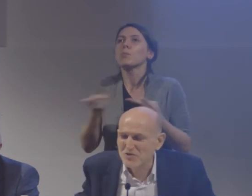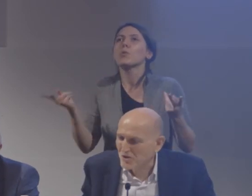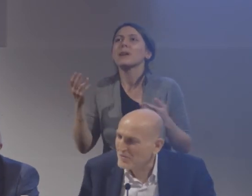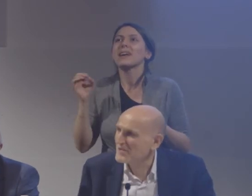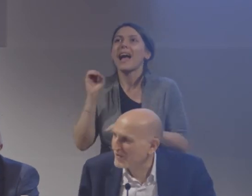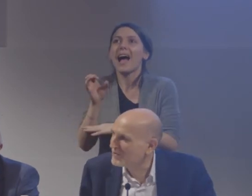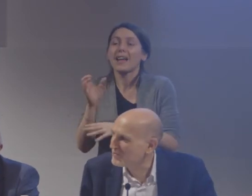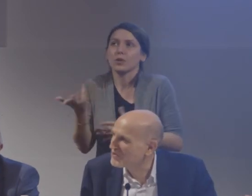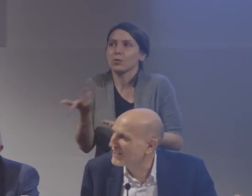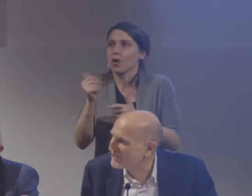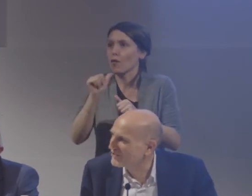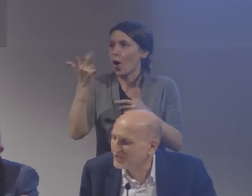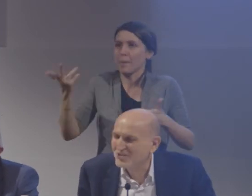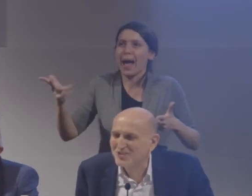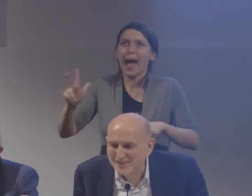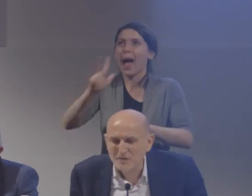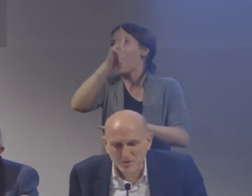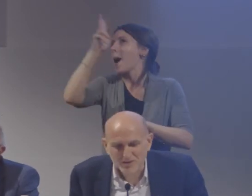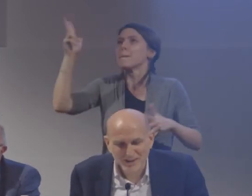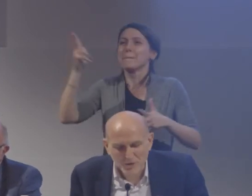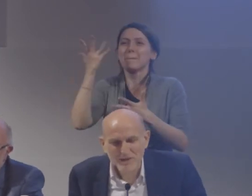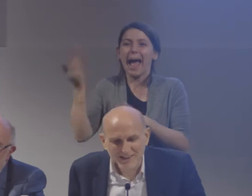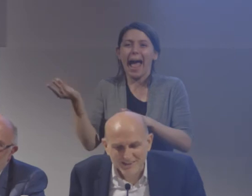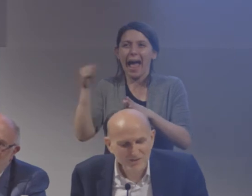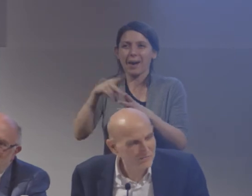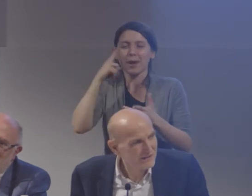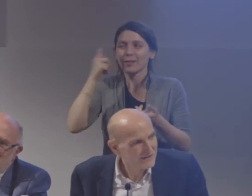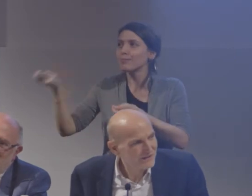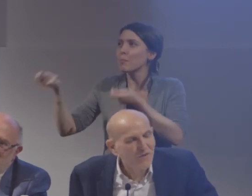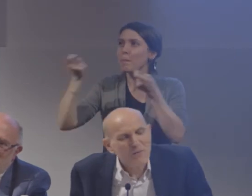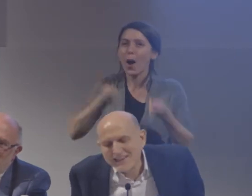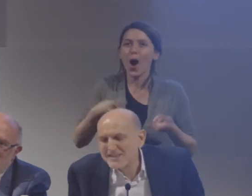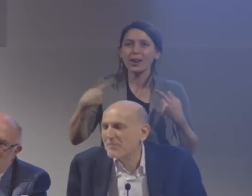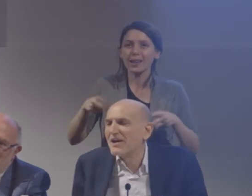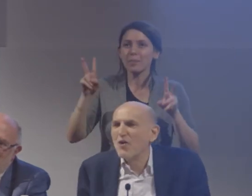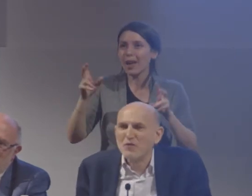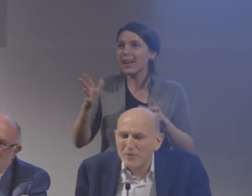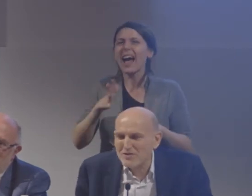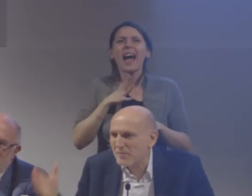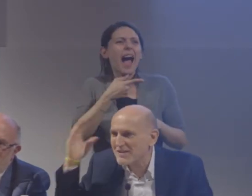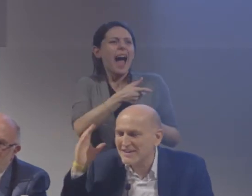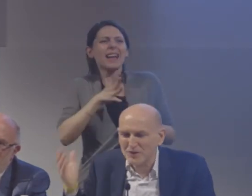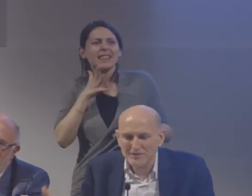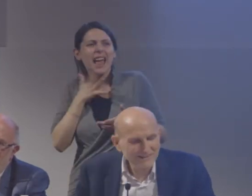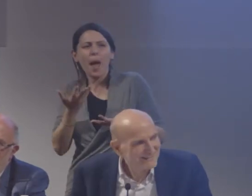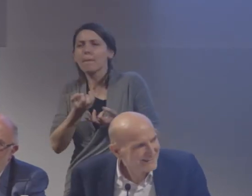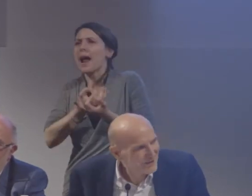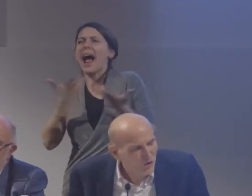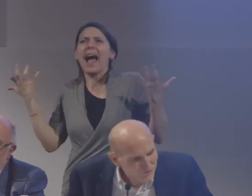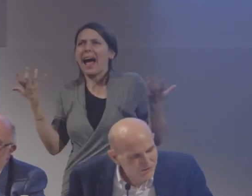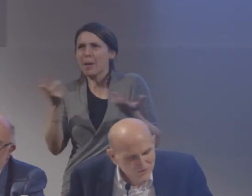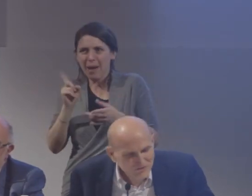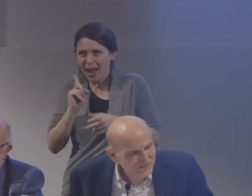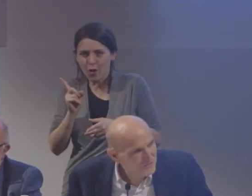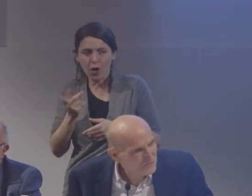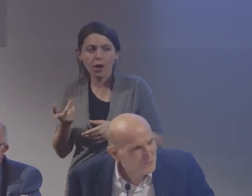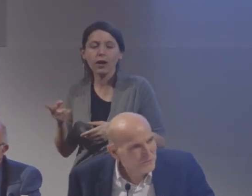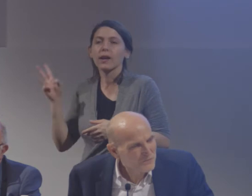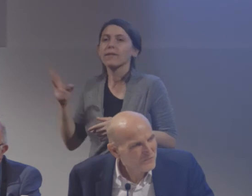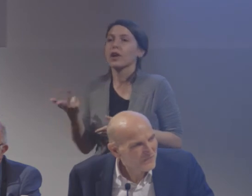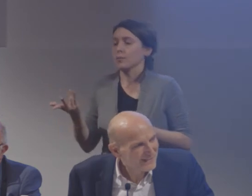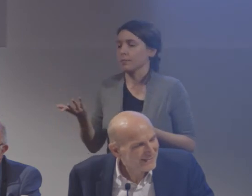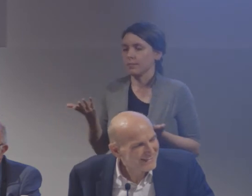nel senso, a me sembra veramente un gesto portare Don Milani dentro. Scusa, no, però sembra ovvio, ma no, non è ovvio, però no, guardate, no, il